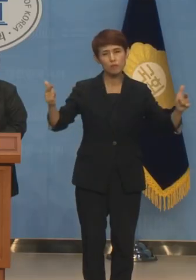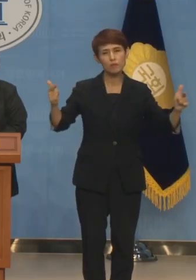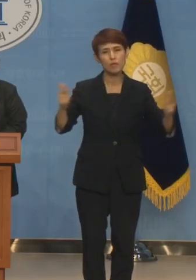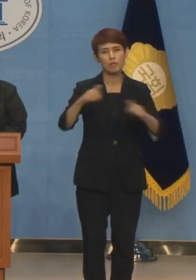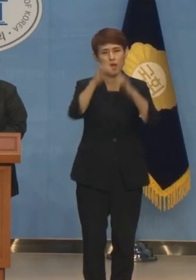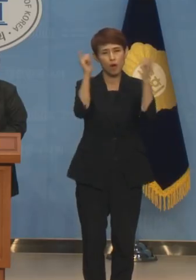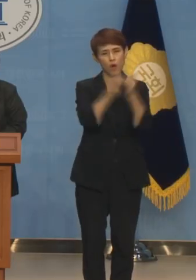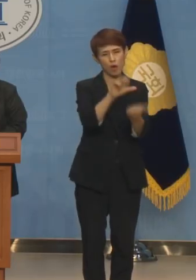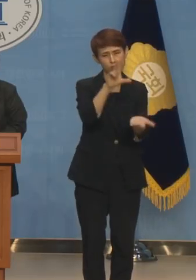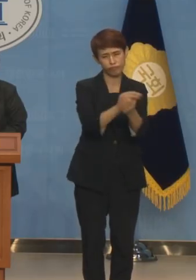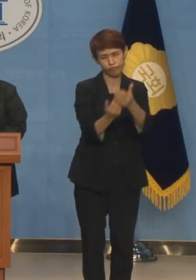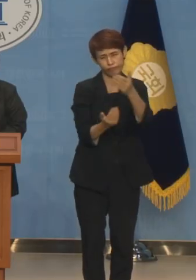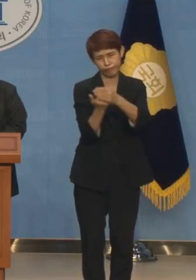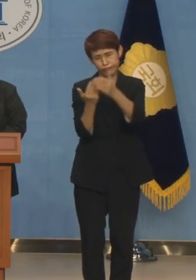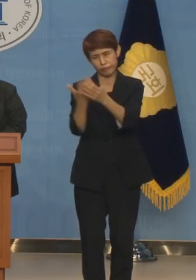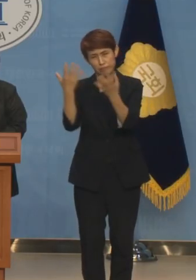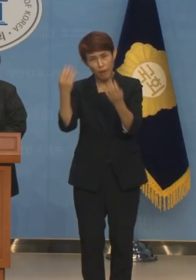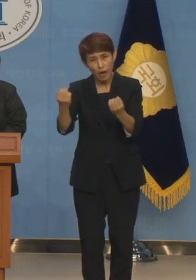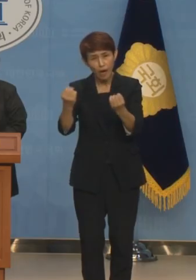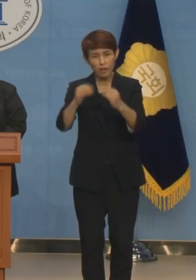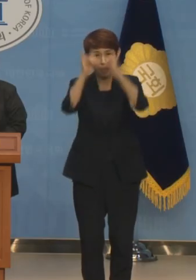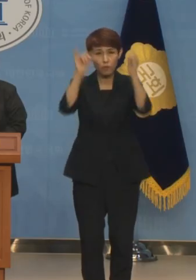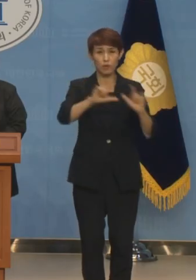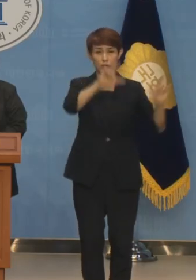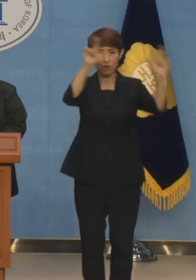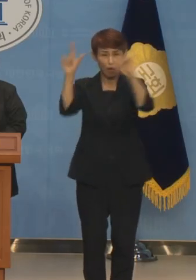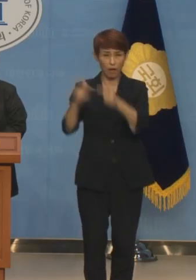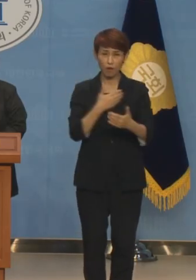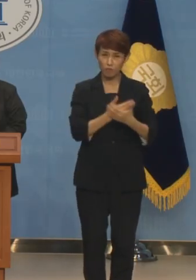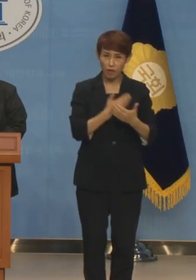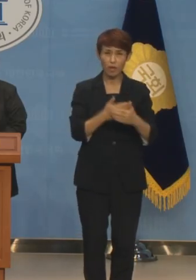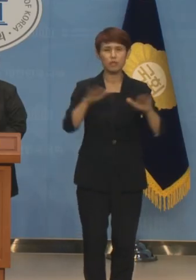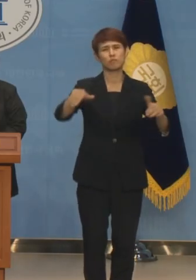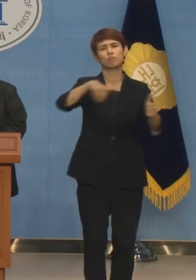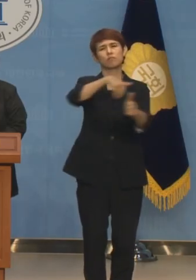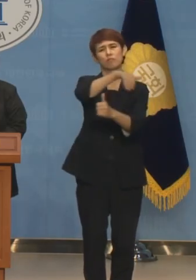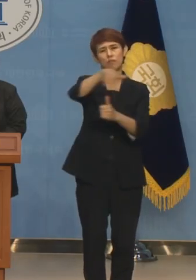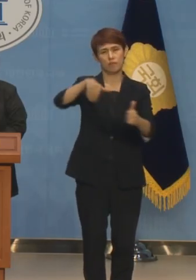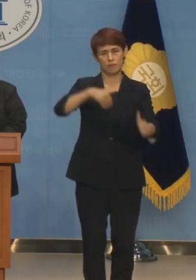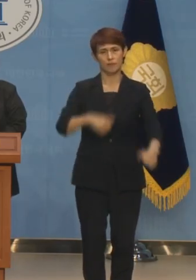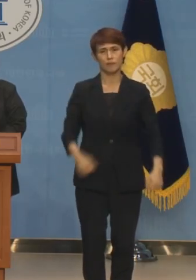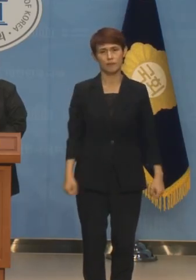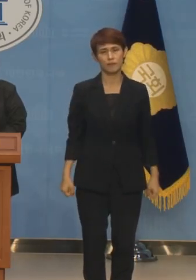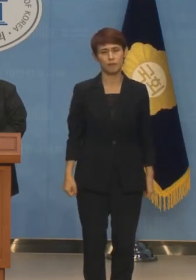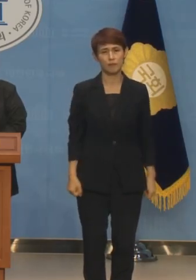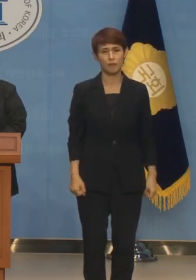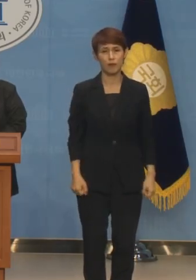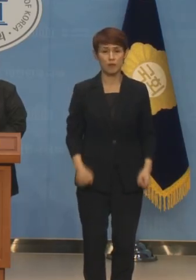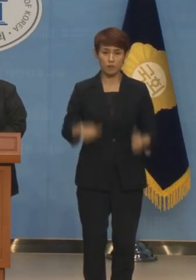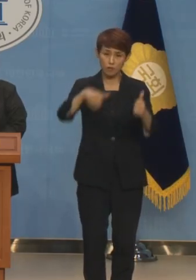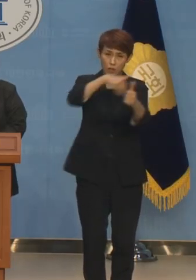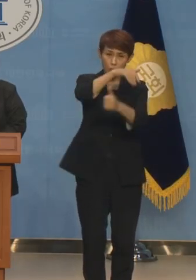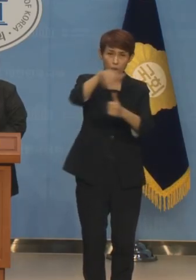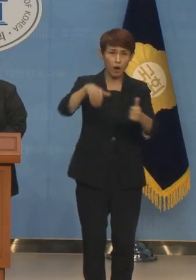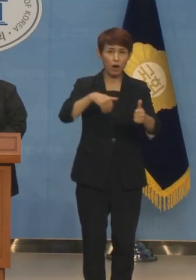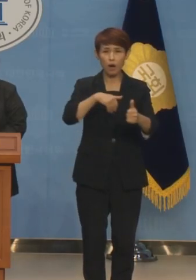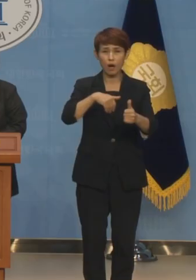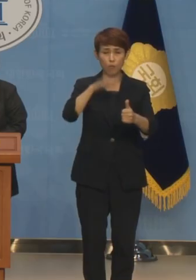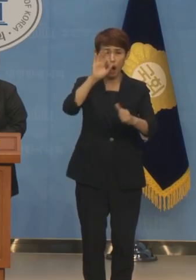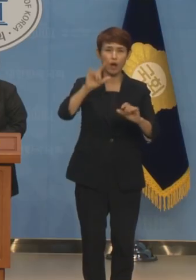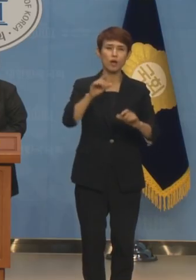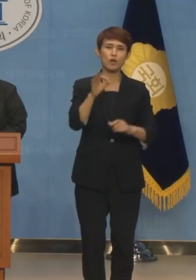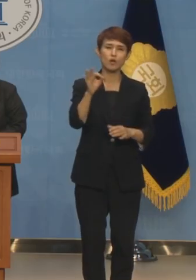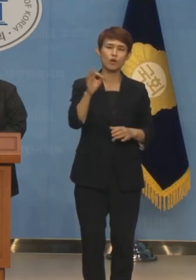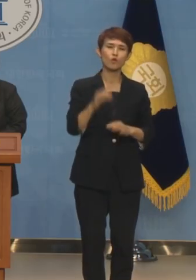사회에서 숨쉬고 살아가는 것 자체가 불안한 것이 지금의 현실입니다. 이런 현실을 외면한 채 돈 몇